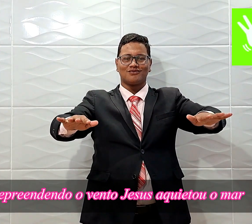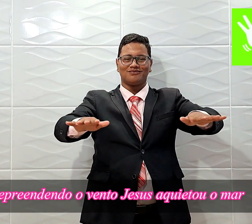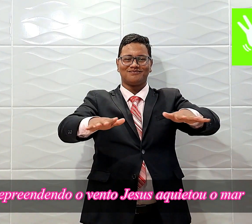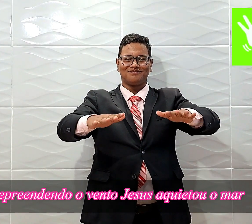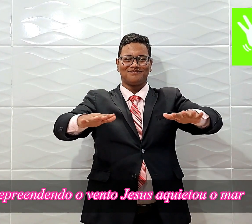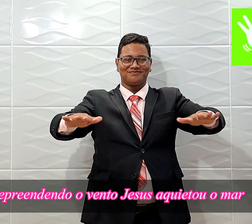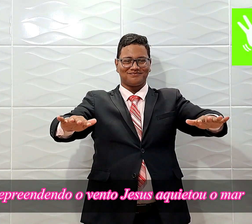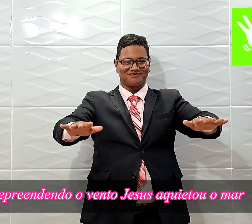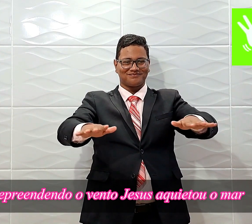mar